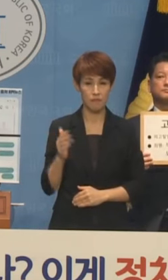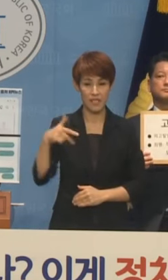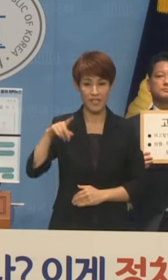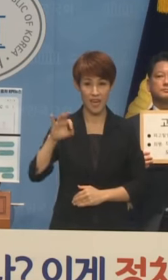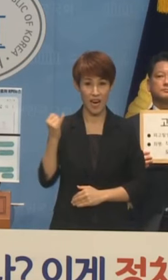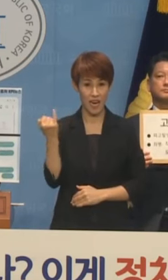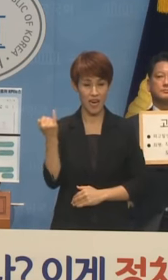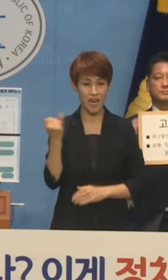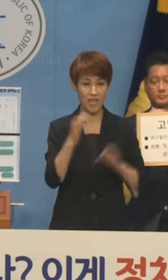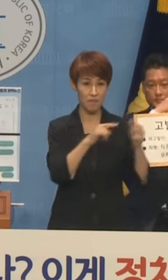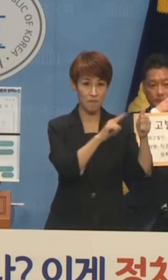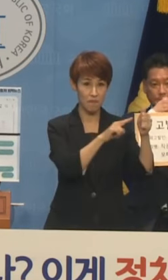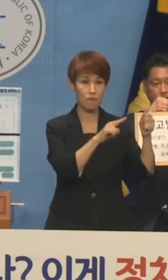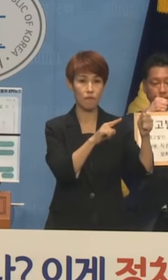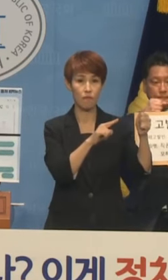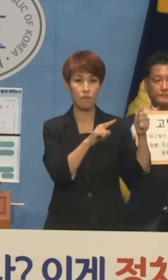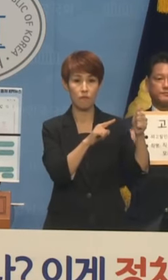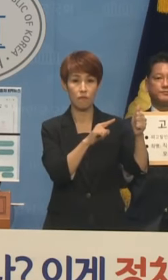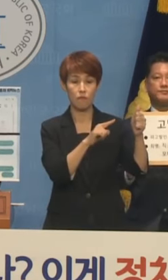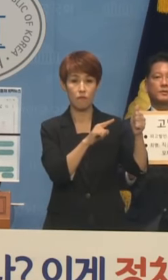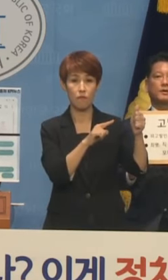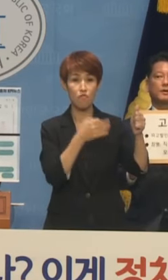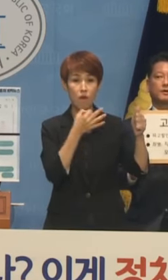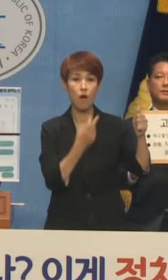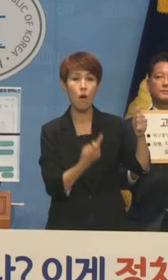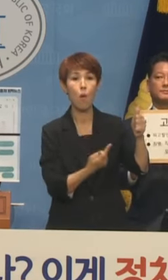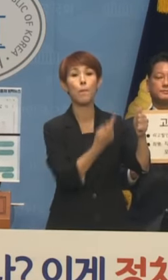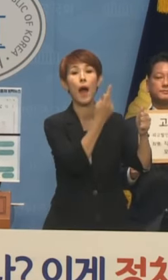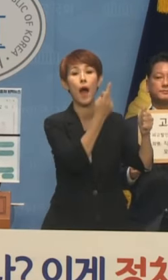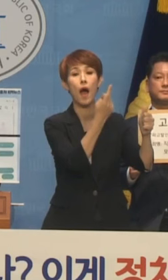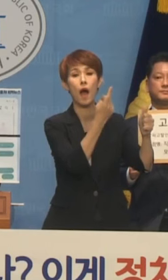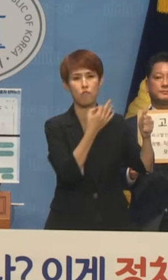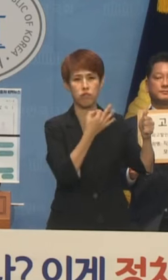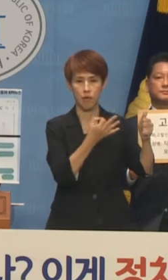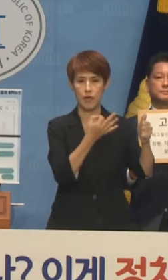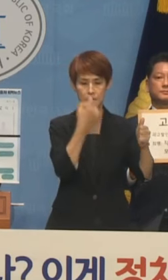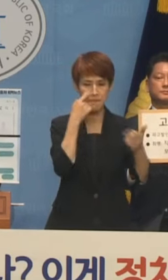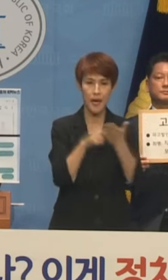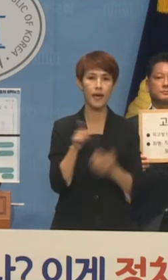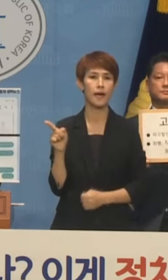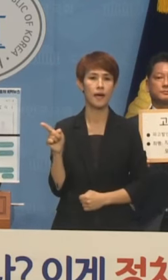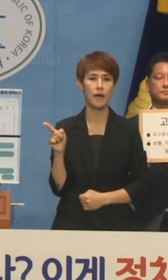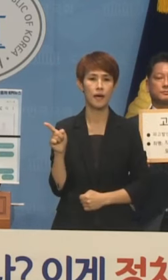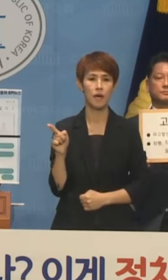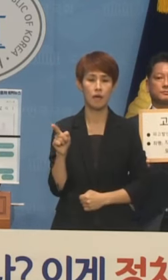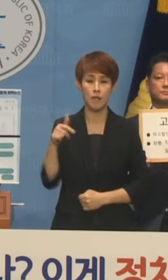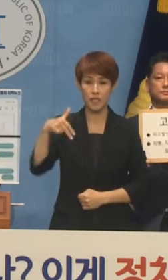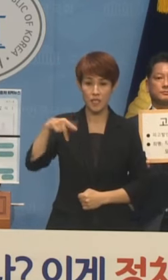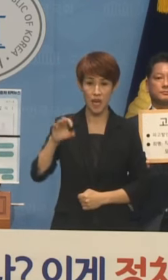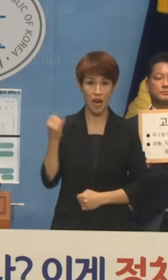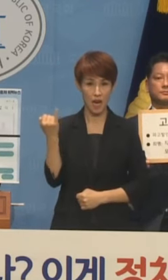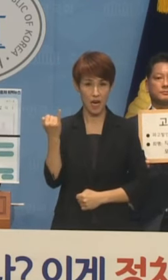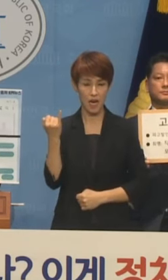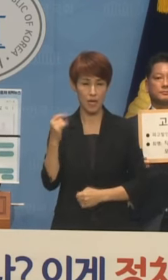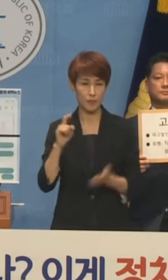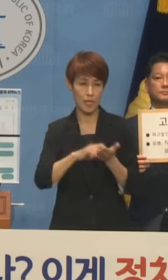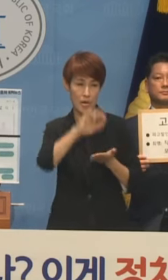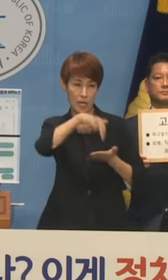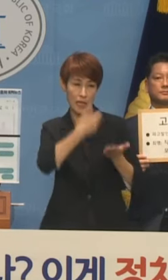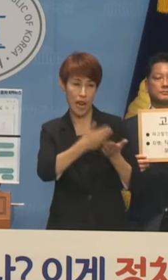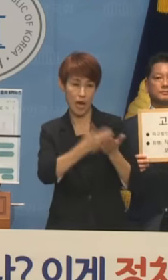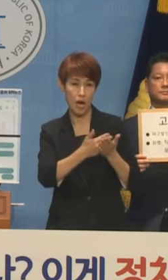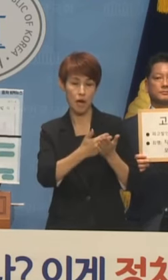김 검사를 오빠라고 부르는 것도 확인됐다고 합니다. 장 씨가 급히 연락 달라고 하자